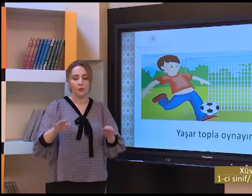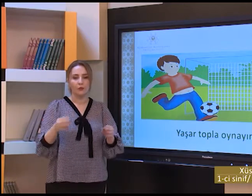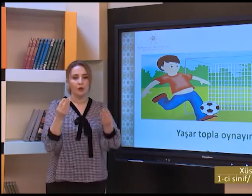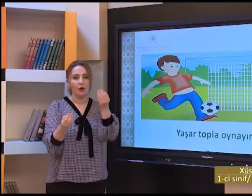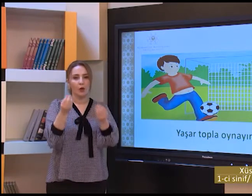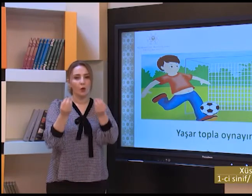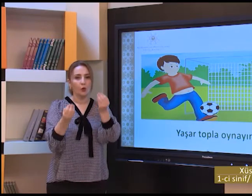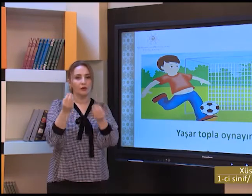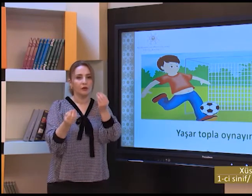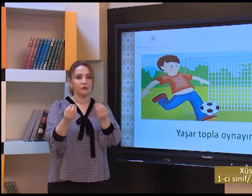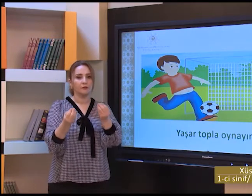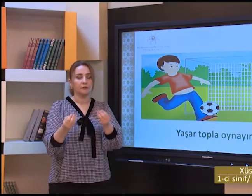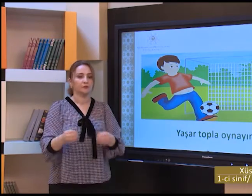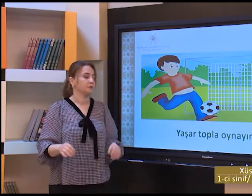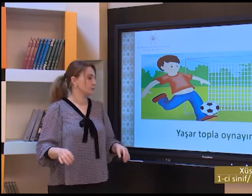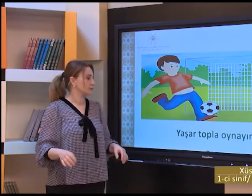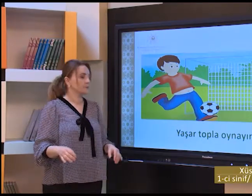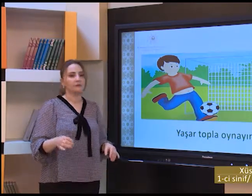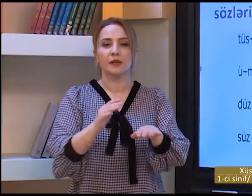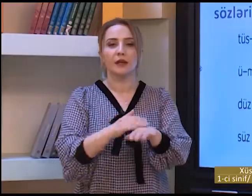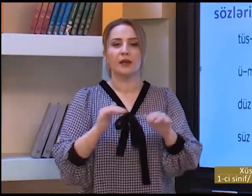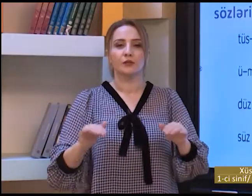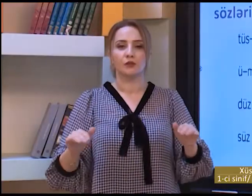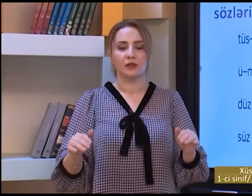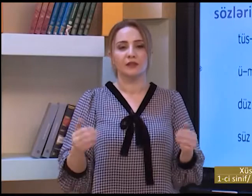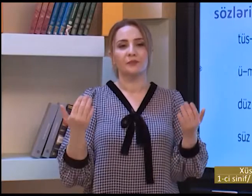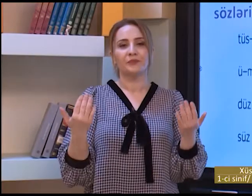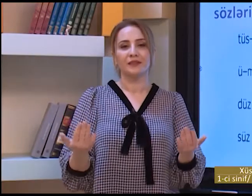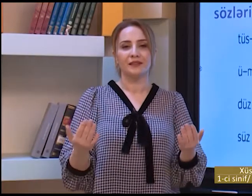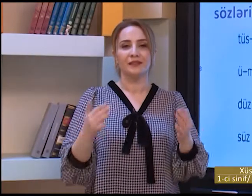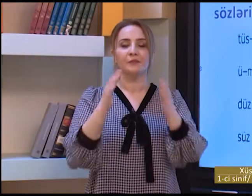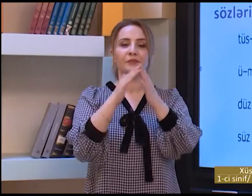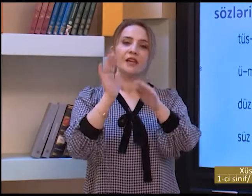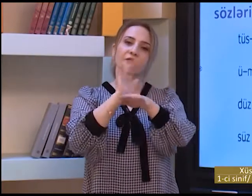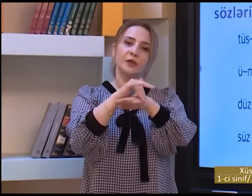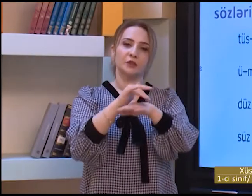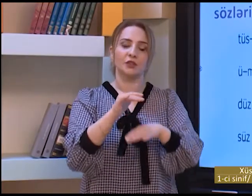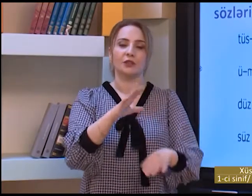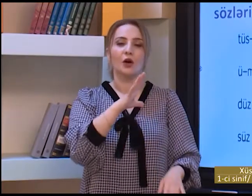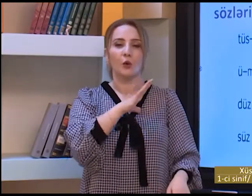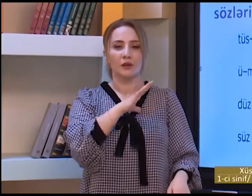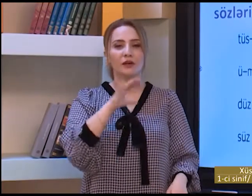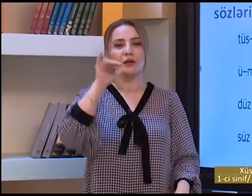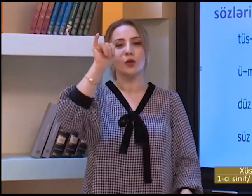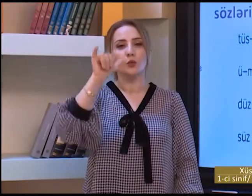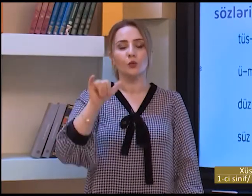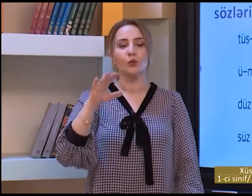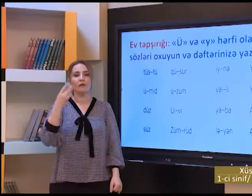Topla, oynayır. Əziz uşaqlar, indi ev tapşırığı olaraq ü